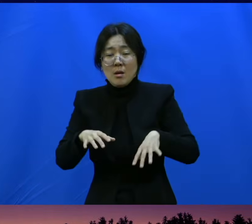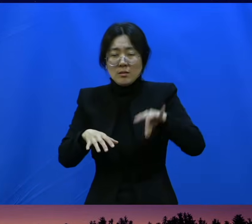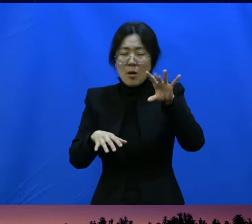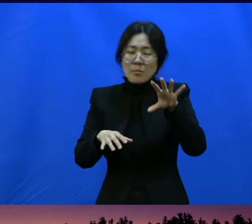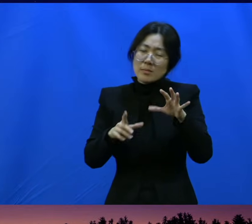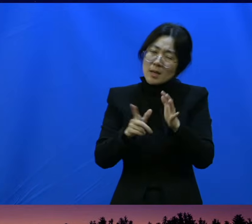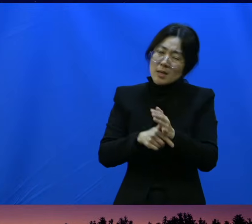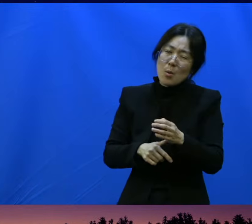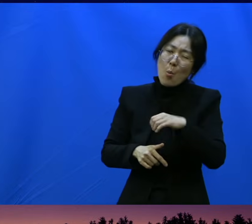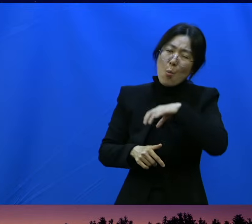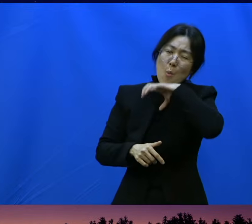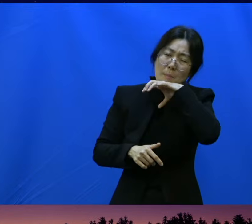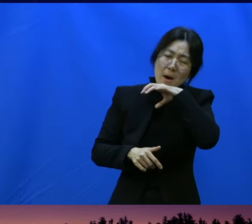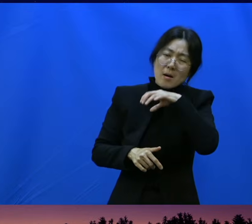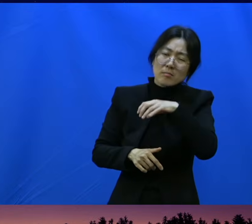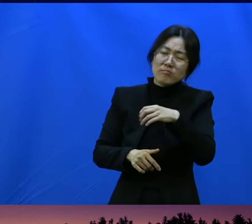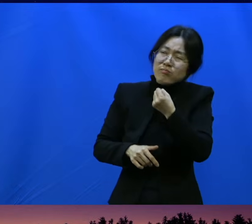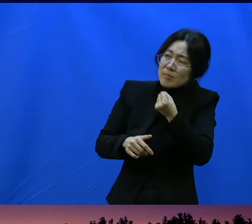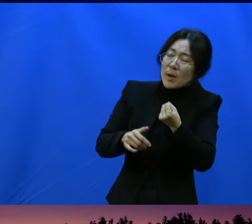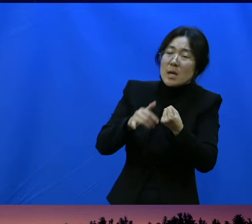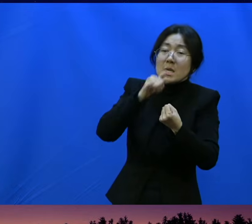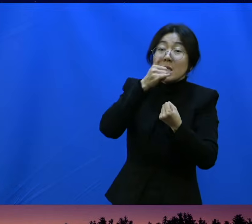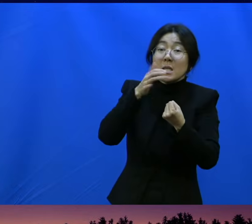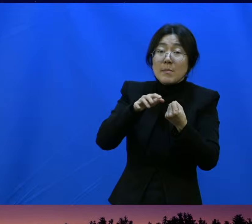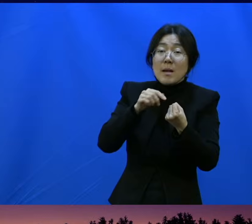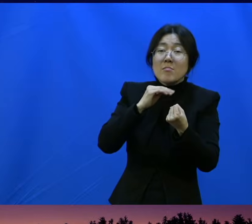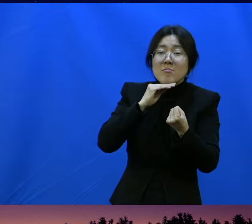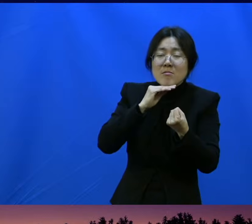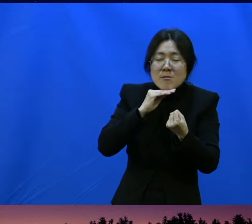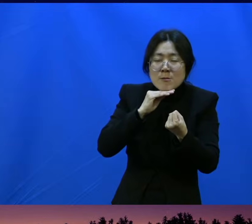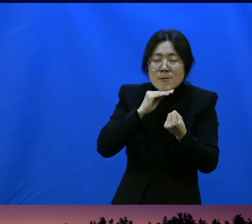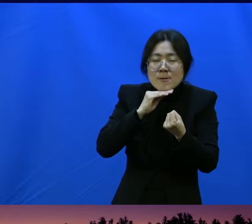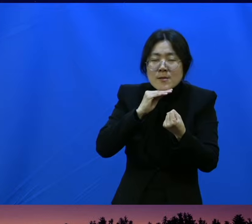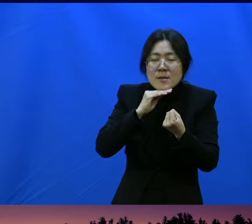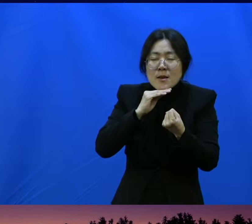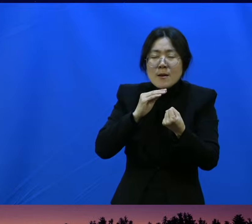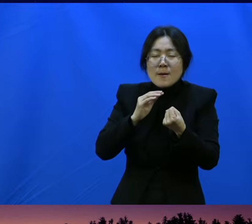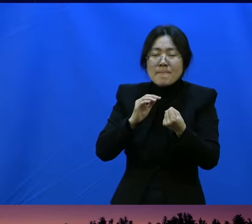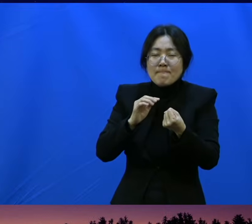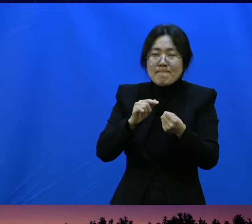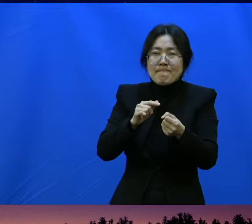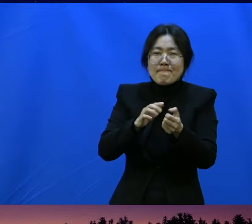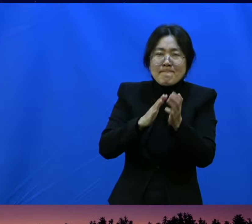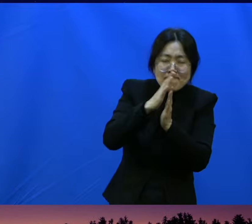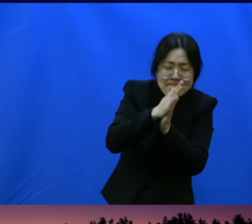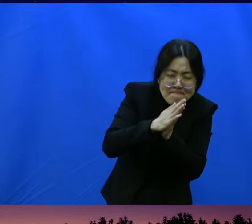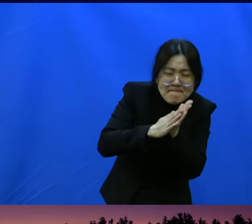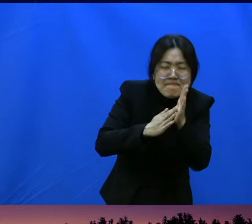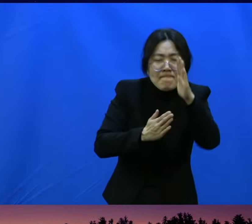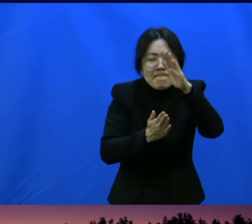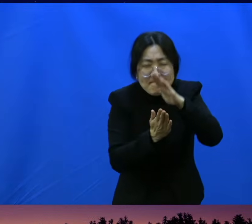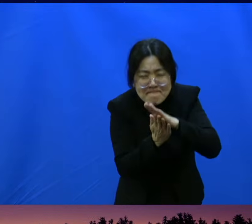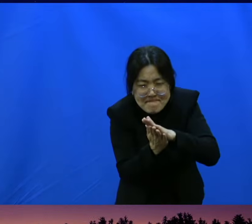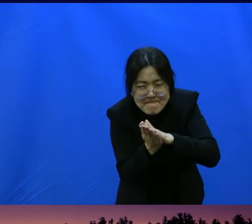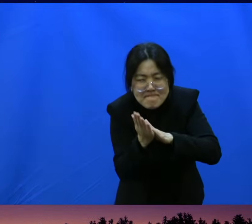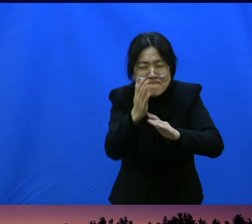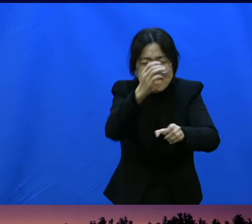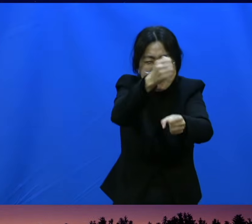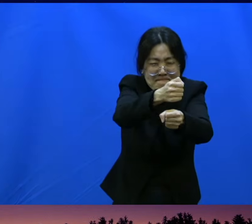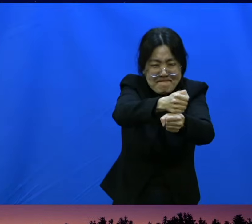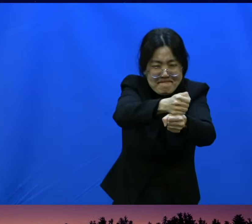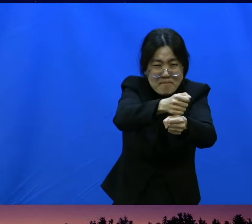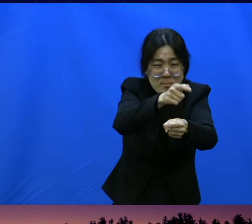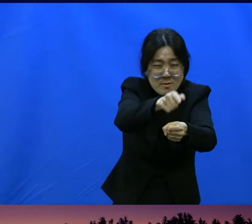불평이 있었겠지만, 하나님께서 그를 다듬어 주시고 빚어주심으로 그가 이스라엘의 타고난 하나님의